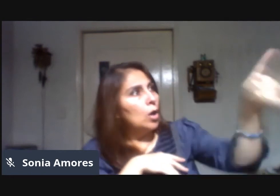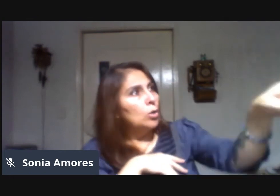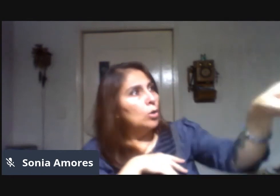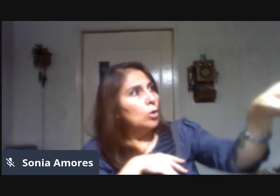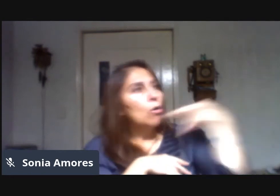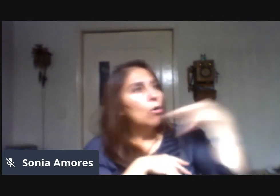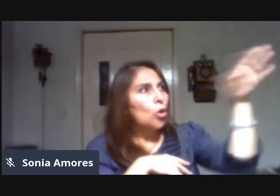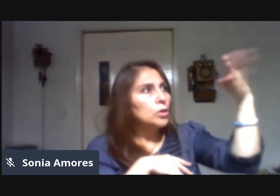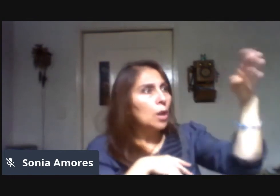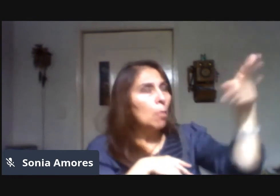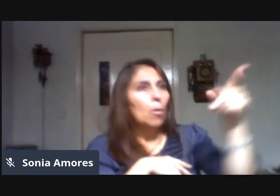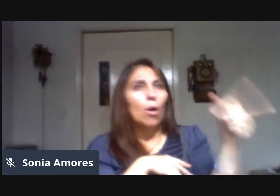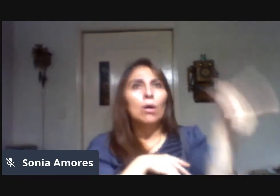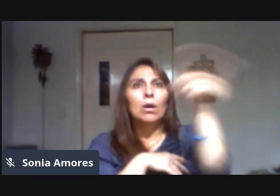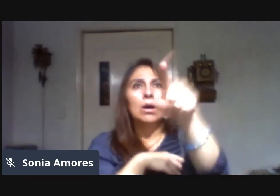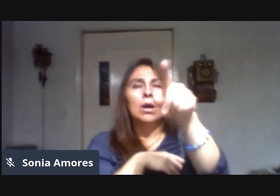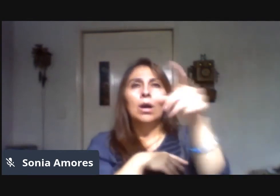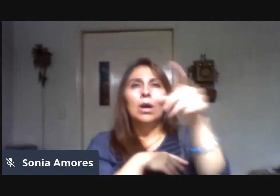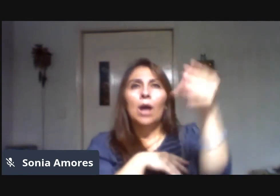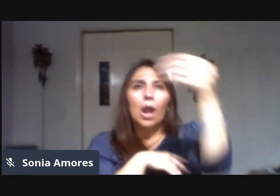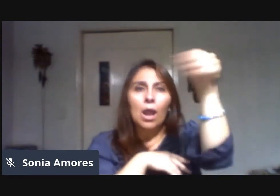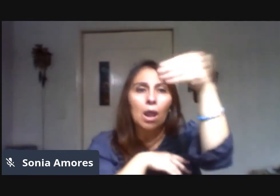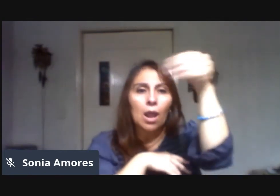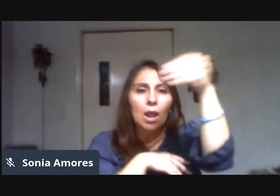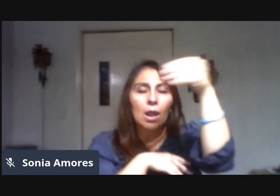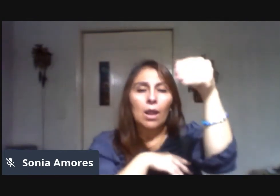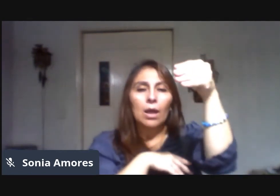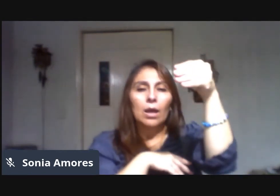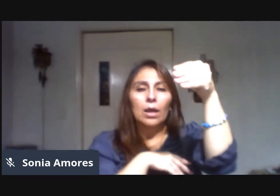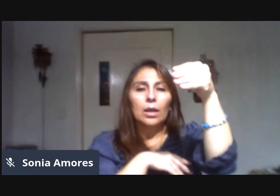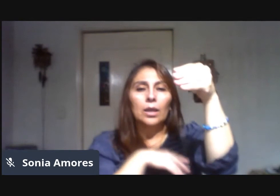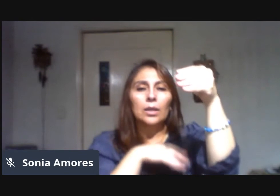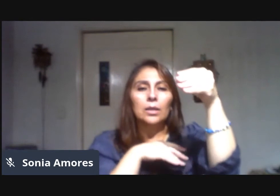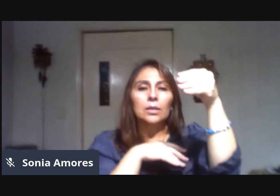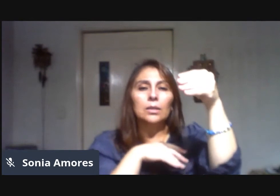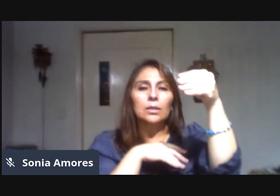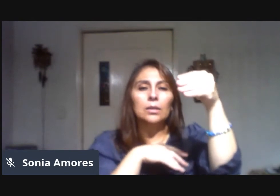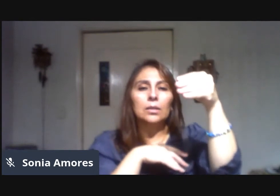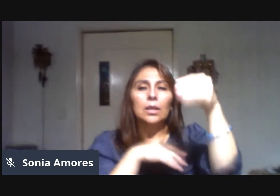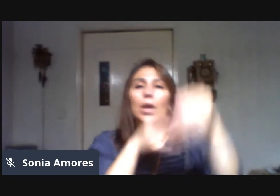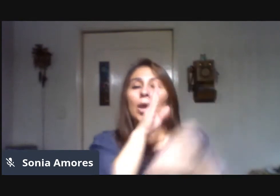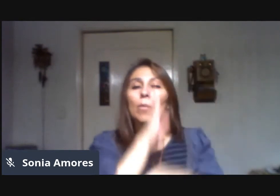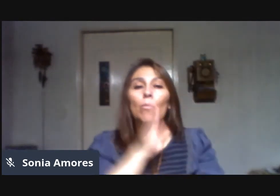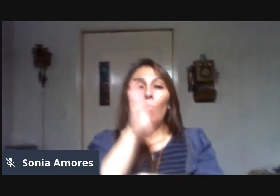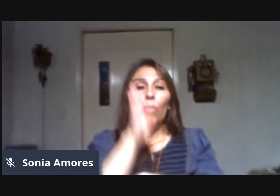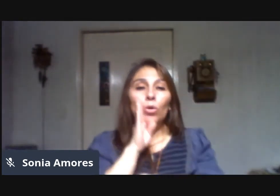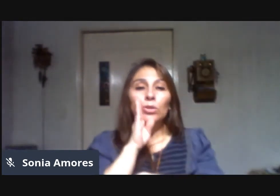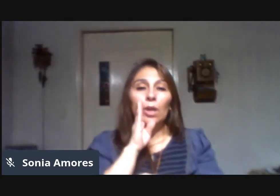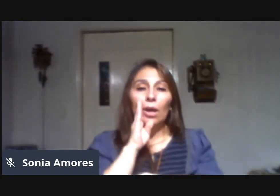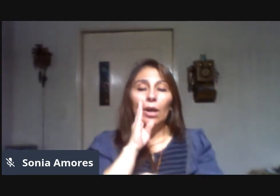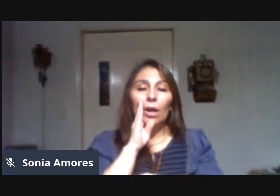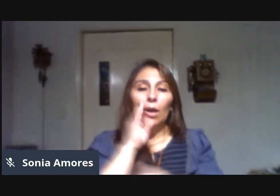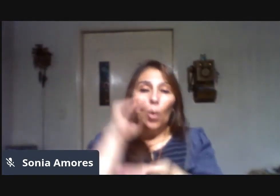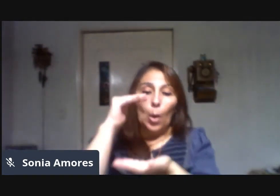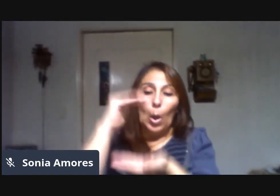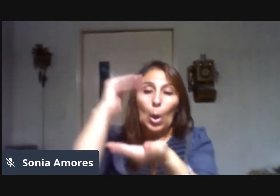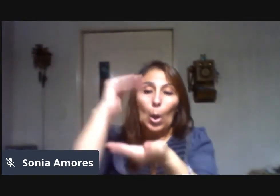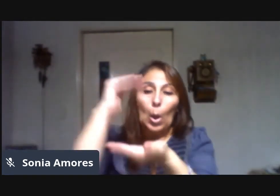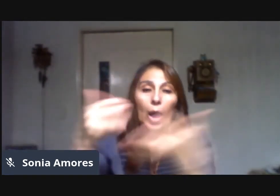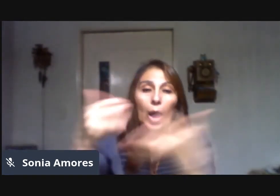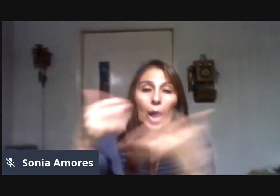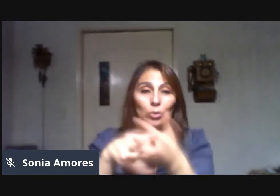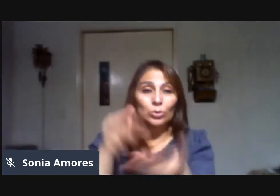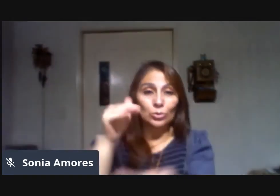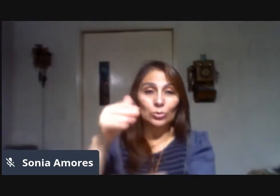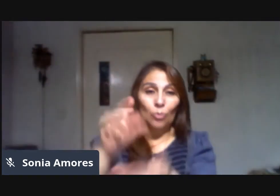cuando el vecino pone en la portería de un conjunto en Bosa una libra de arroz para que otro vecino la